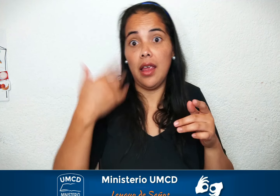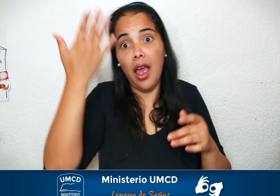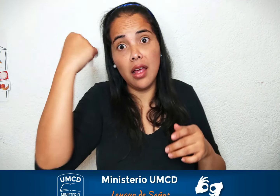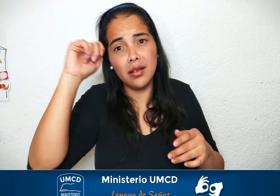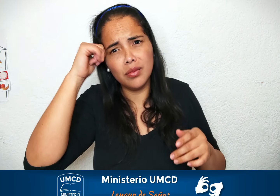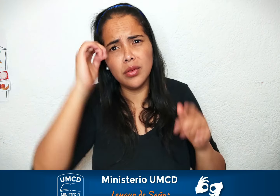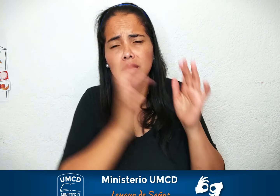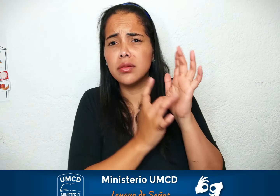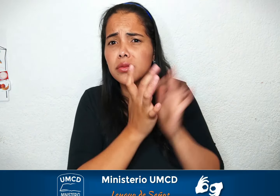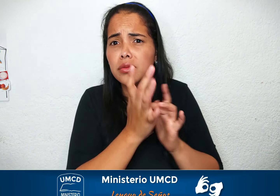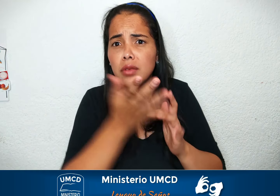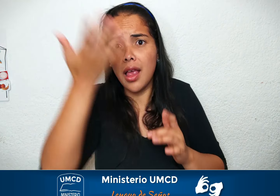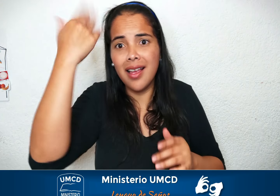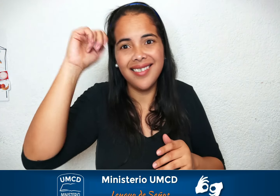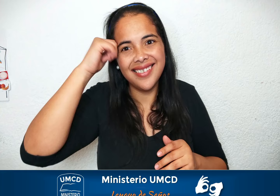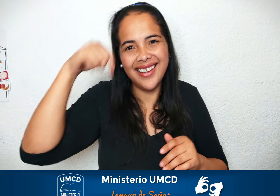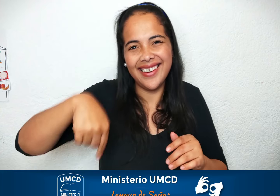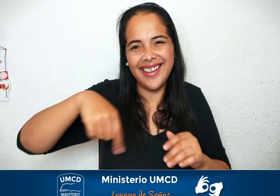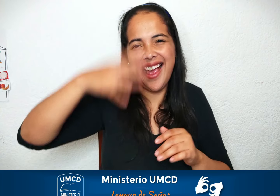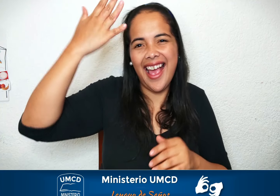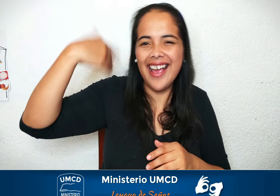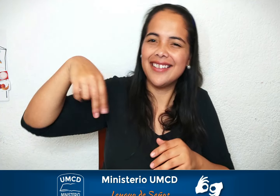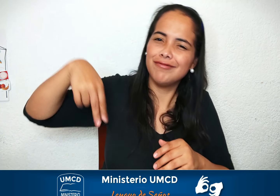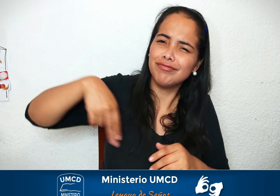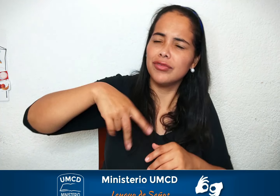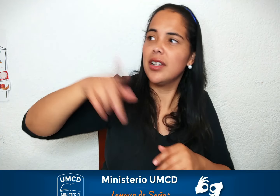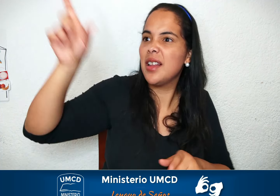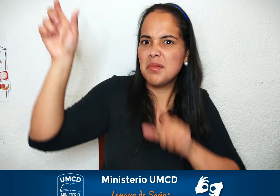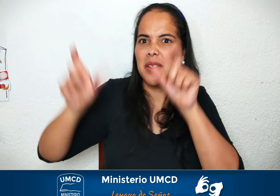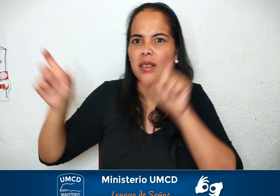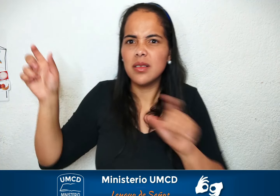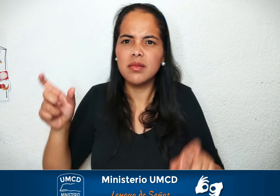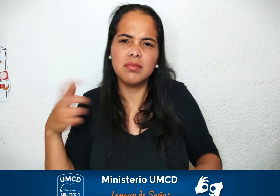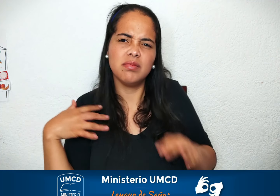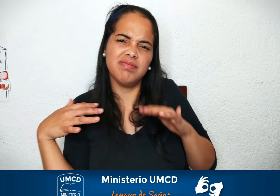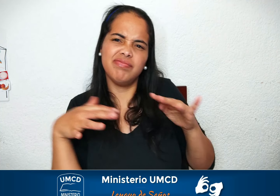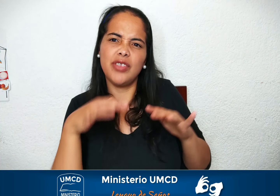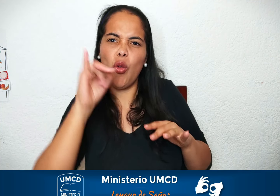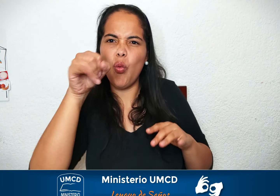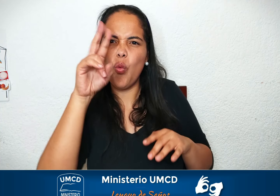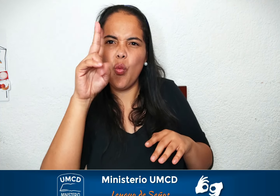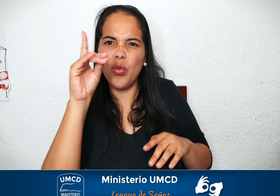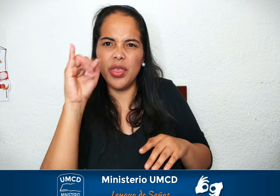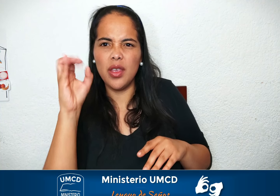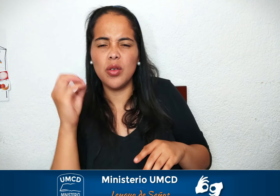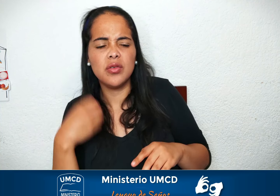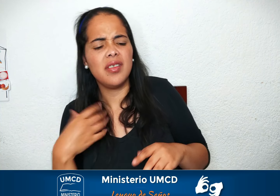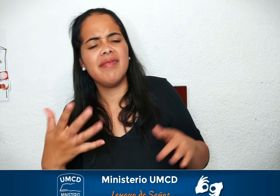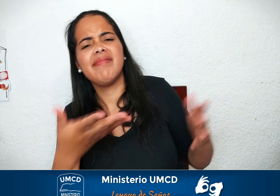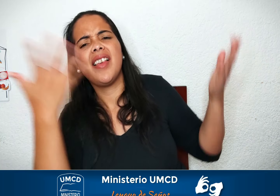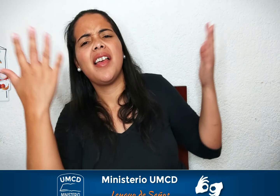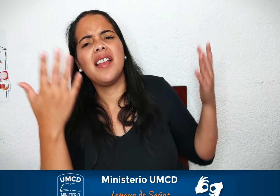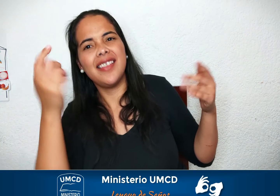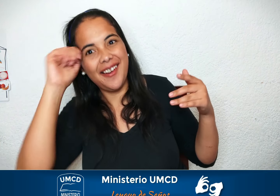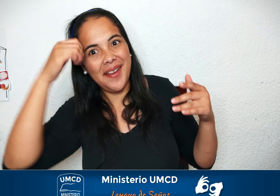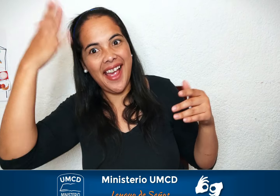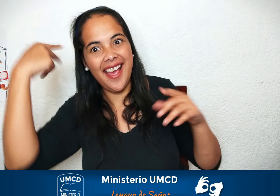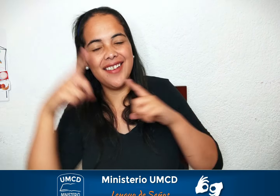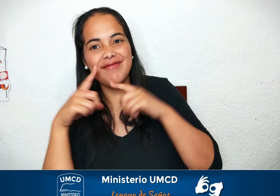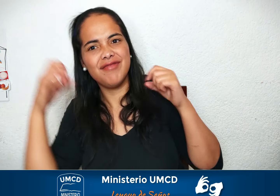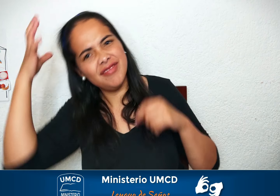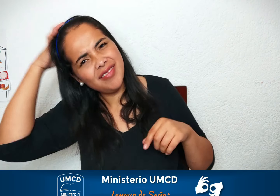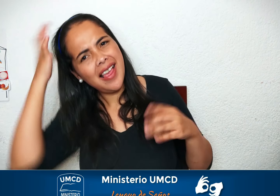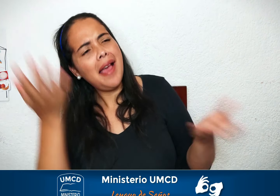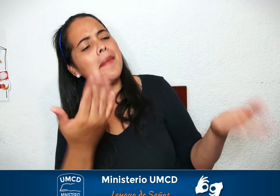vida de Jesucristo, cuando Él estuvo aquí en la tierra, los judíos que estaban ahí en Judea reclamaban del Señor Jesucristo